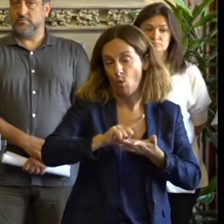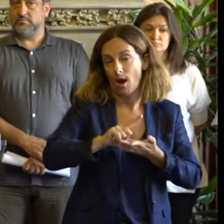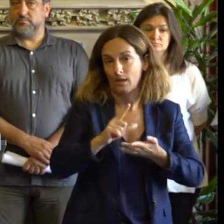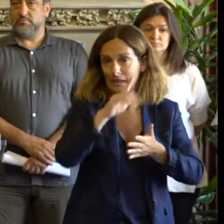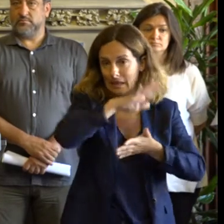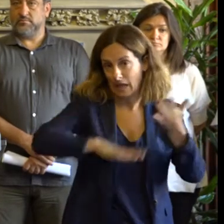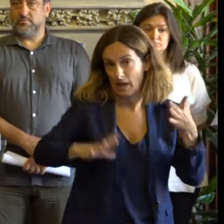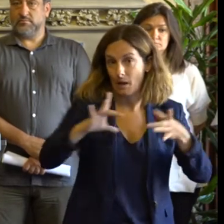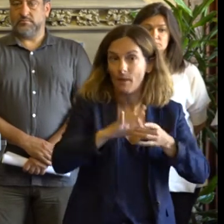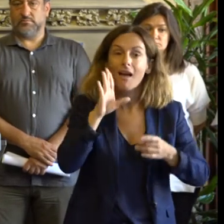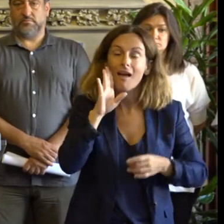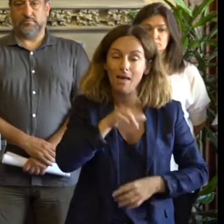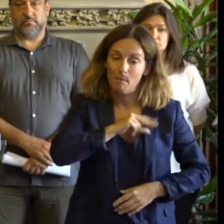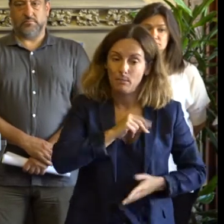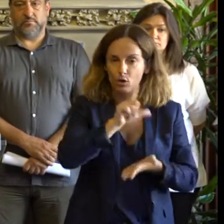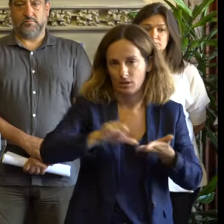perdut mai.